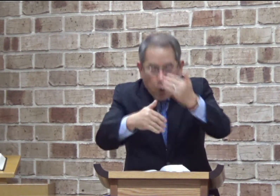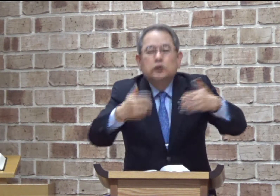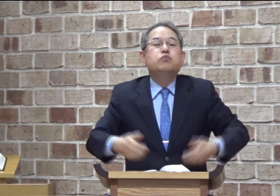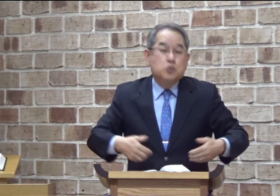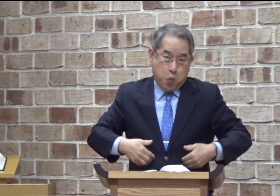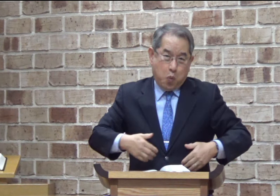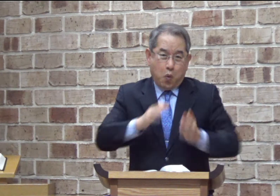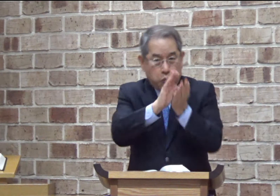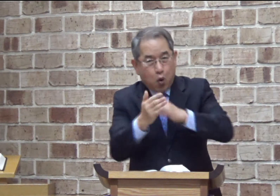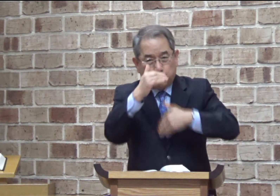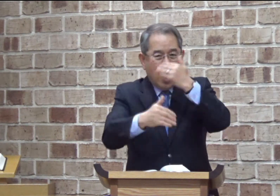변화에는 과정이 필요합니다.